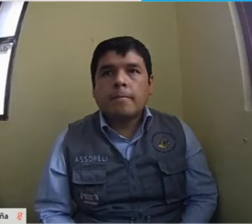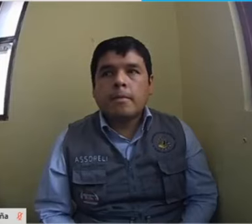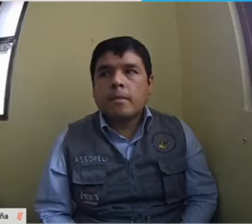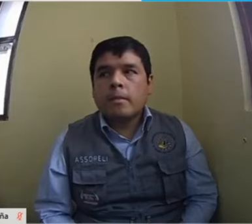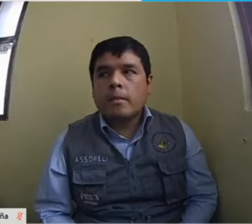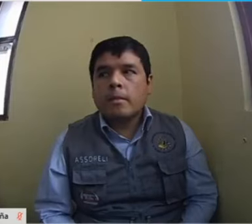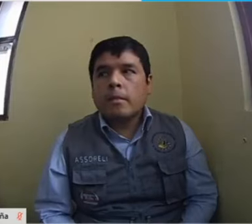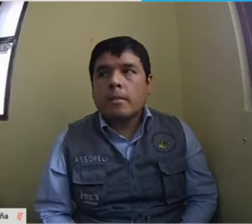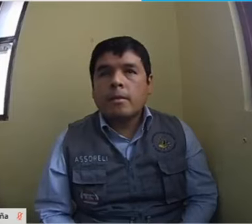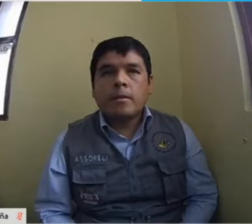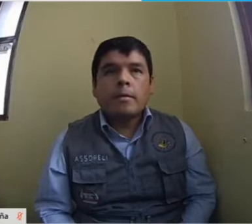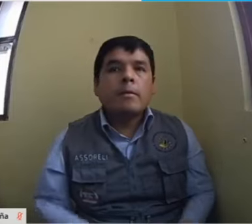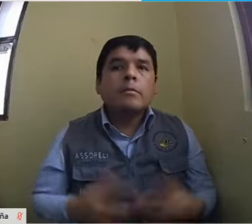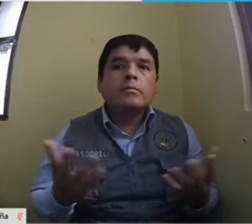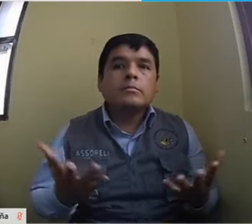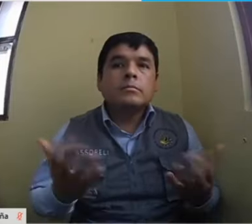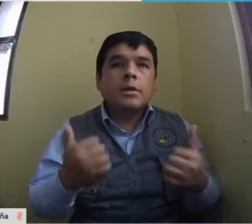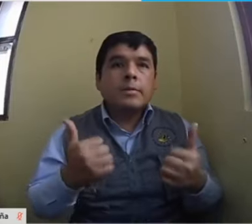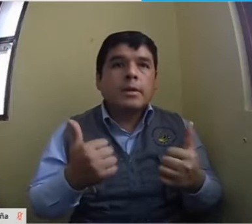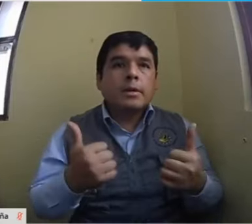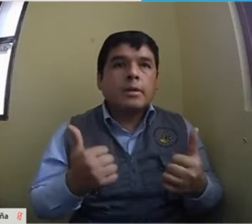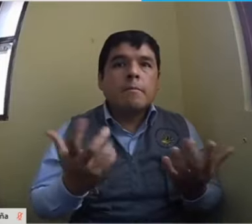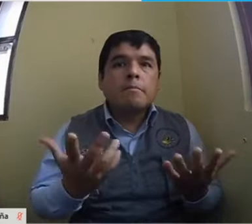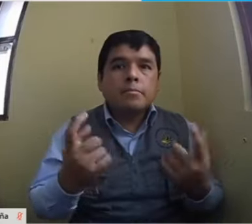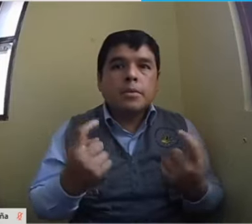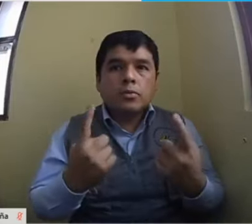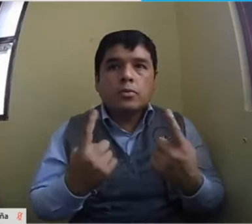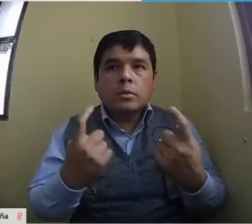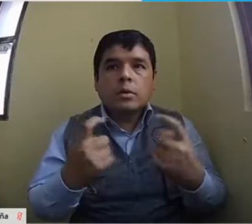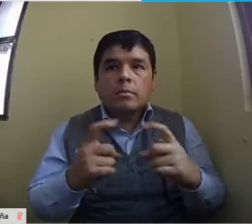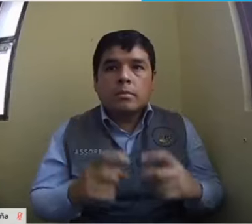respondió. ¿Se generó una duda?